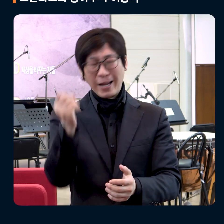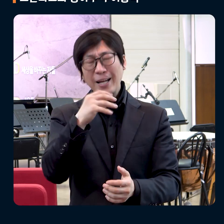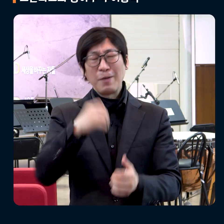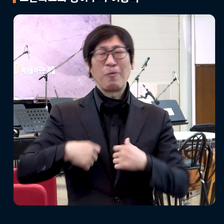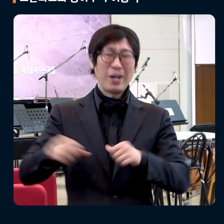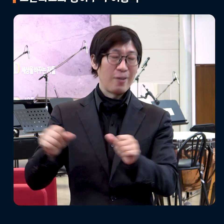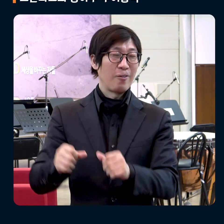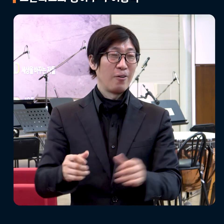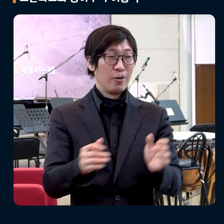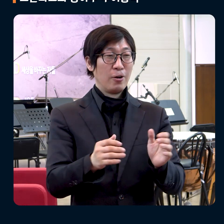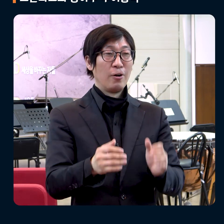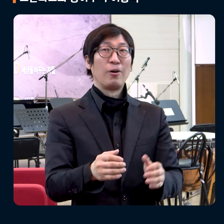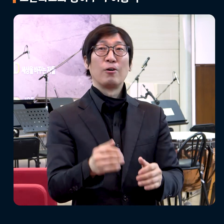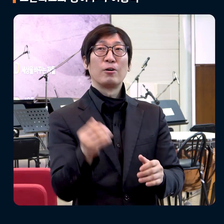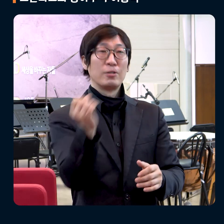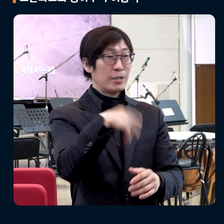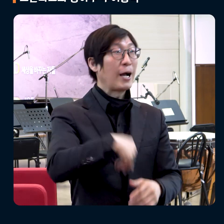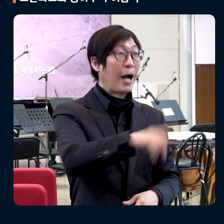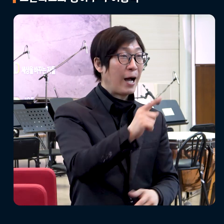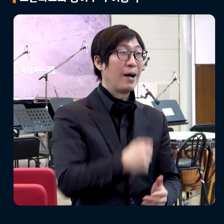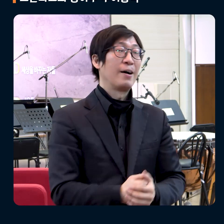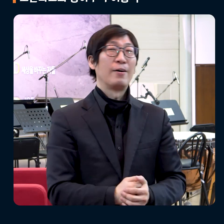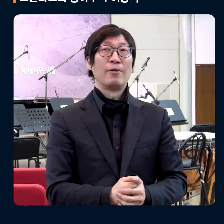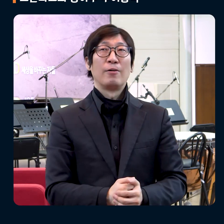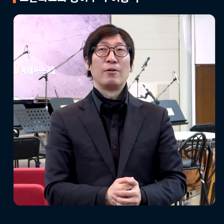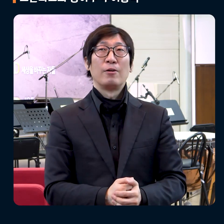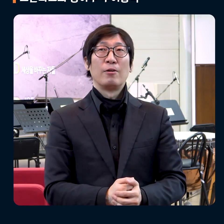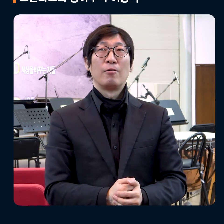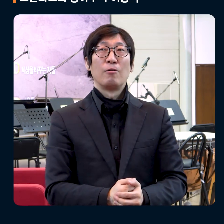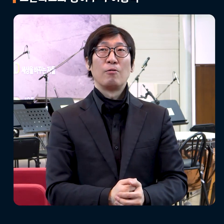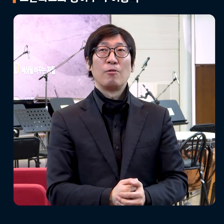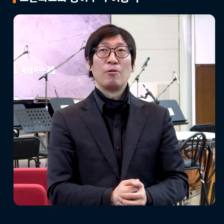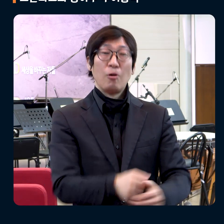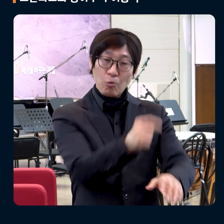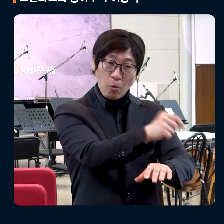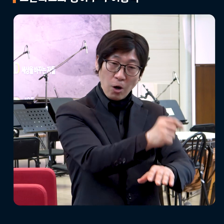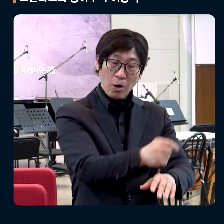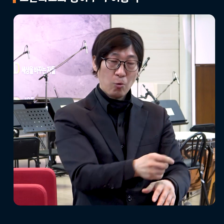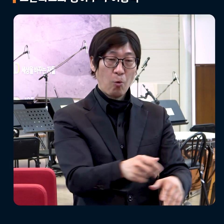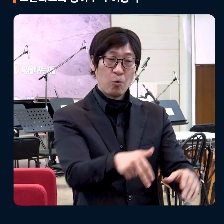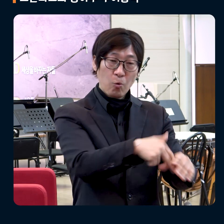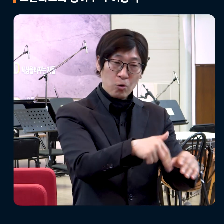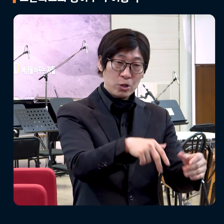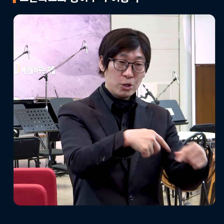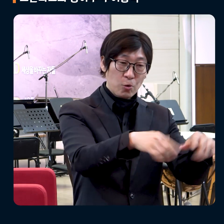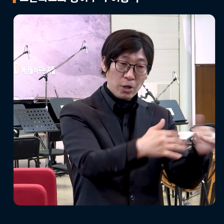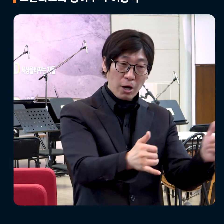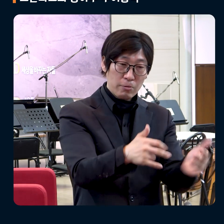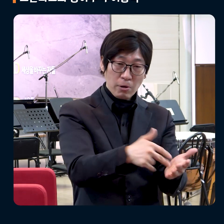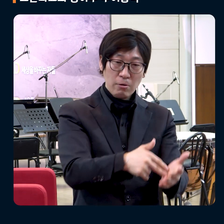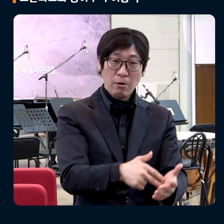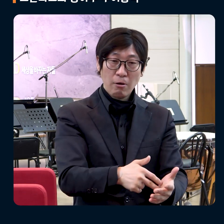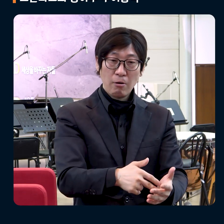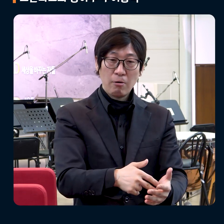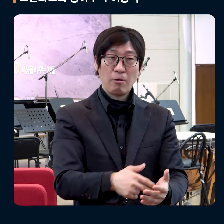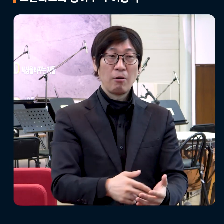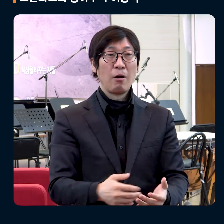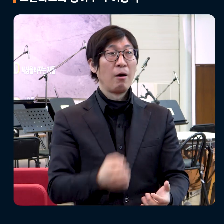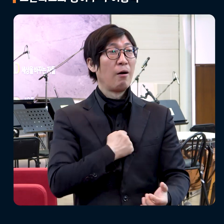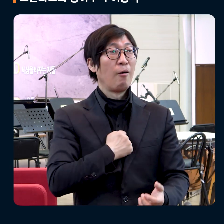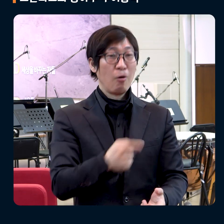가자. 그래서 여러분 돌아온 겁니다. 그랬더니요 보낸 이 종교 지도자들이 기가 막힌 거예요.